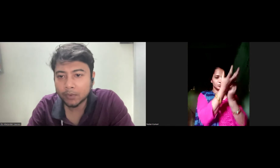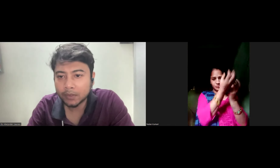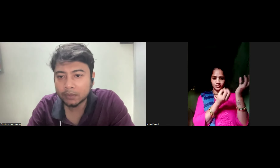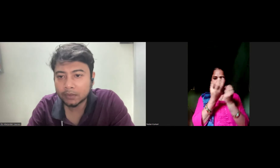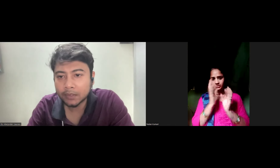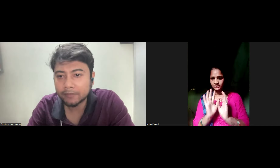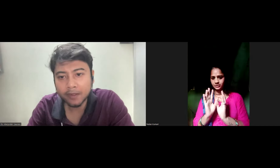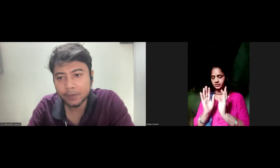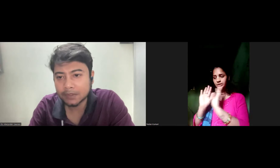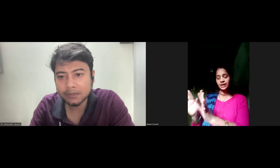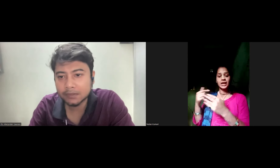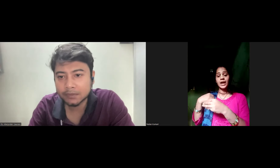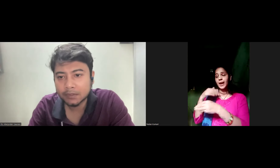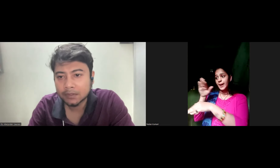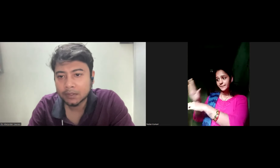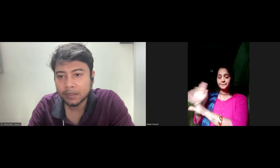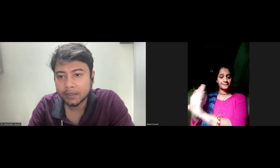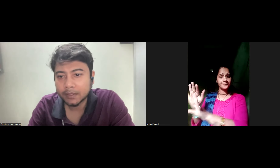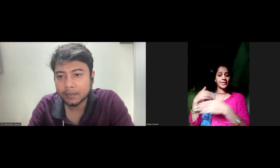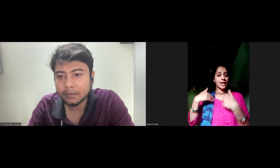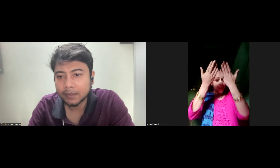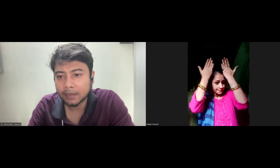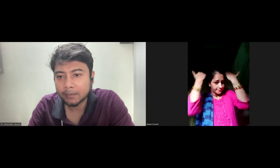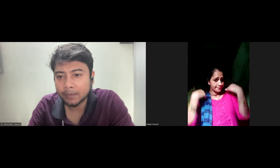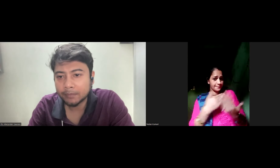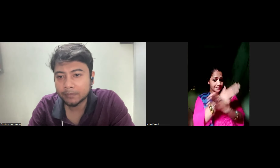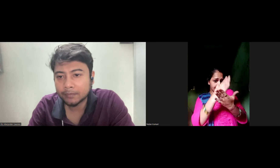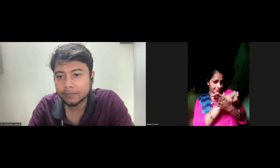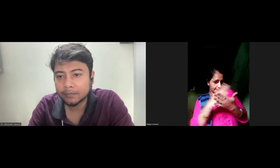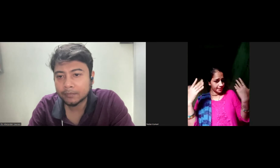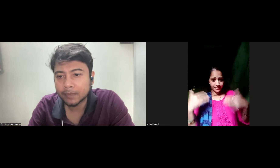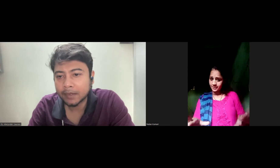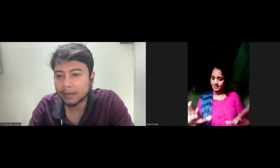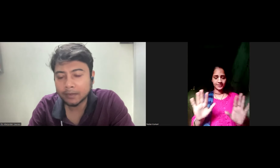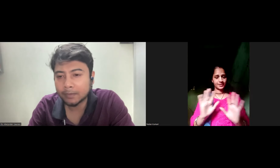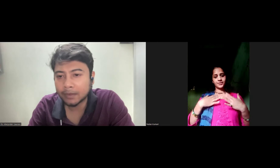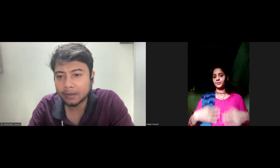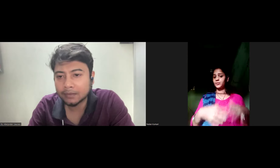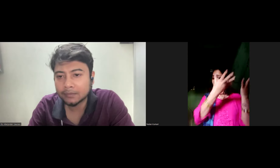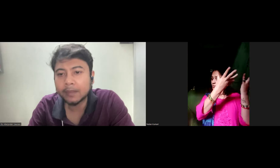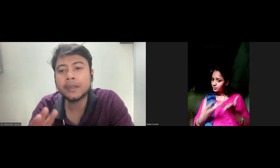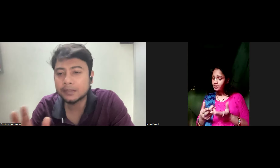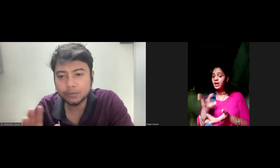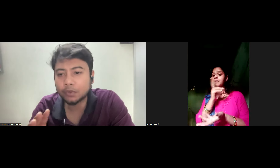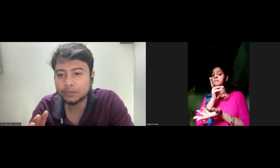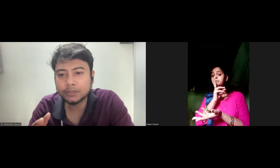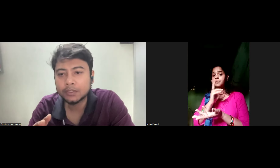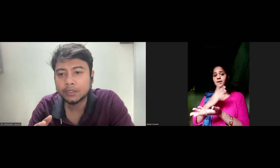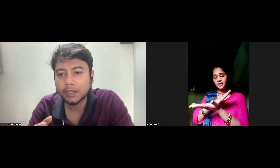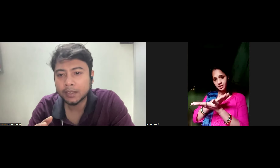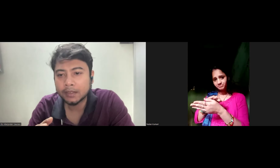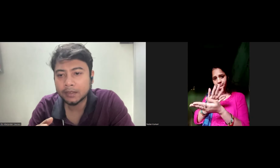6 o'clock in the morning, get ओके flowers ओके हाँ and then I'll keep them and I'll take a bath. I mean, I'll just